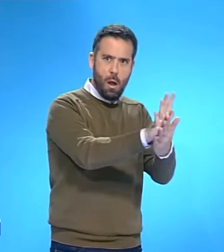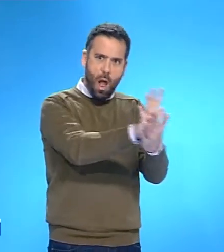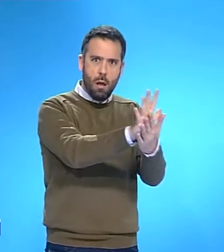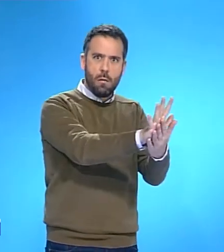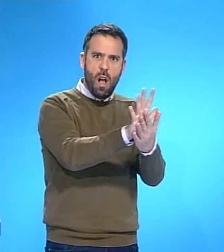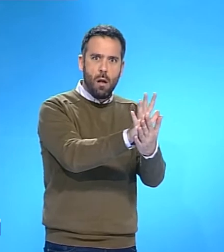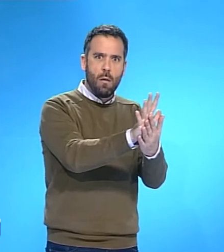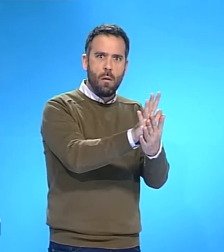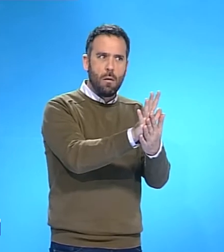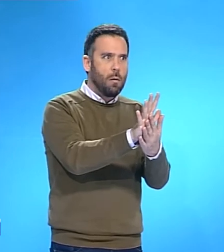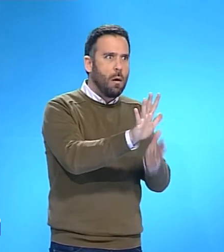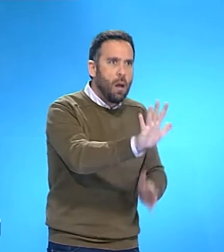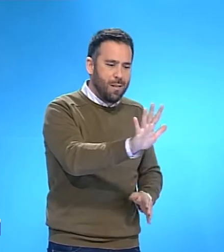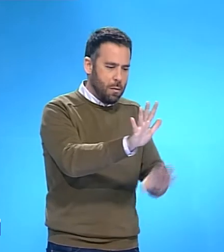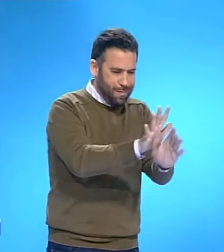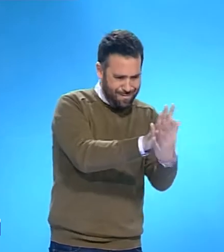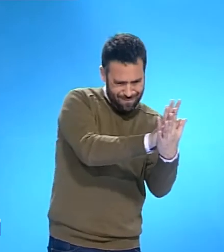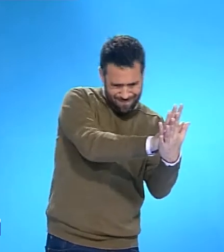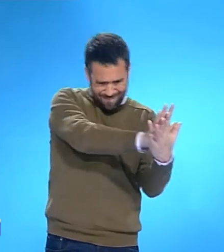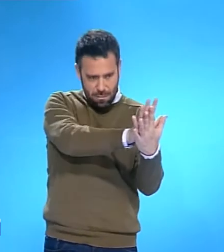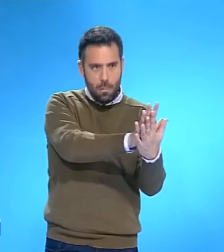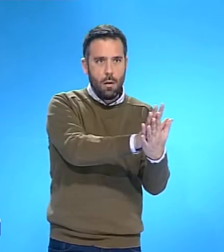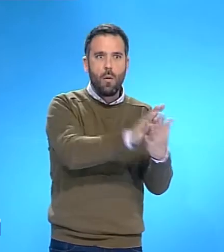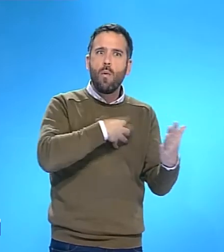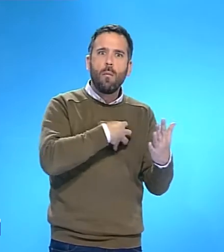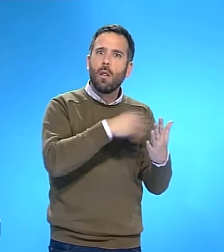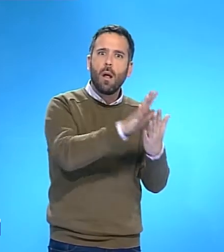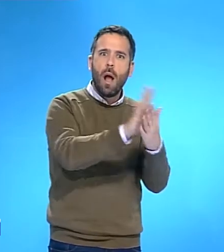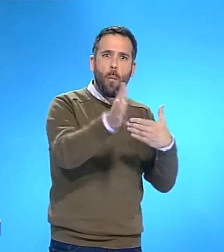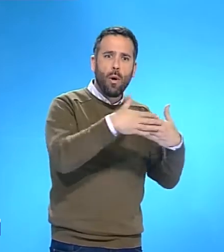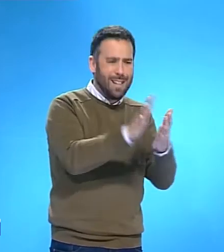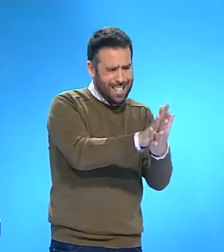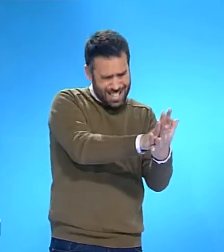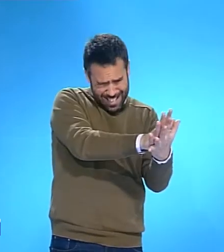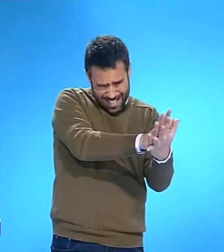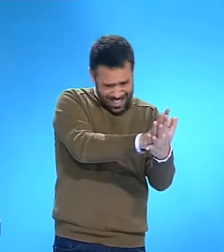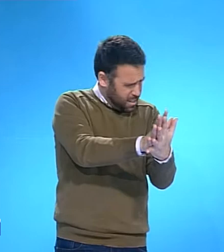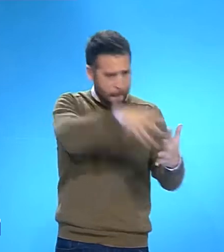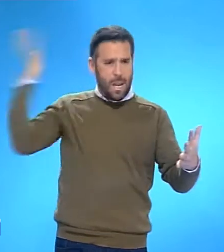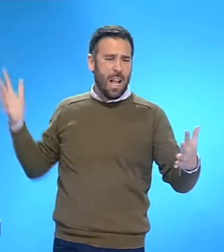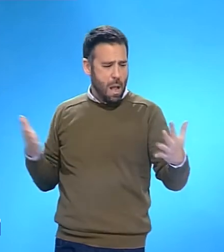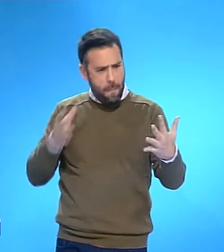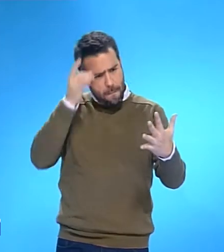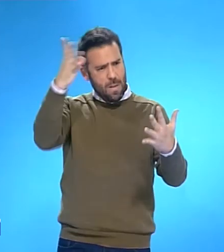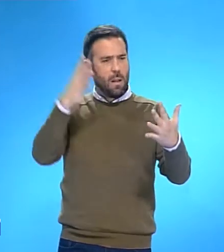puerta, pero su mano se quedó pegada. Se quedó un rato parado intentando despegar su mano de la puerta hasta que al